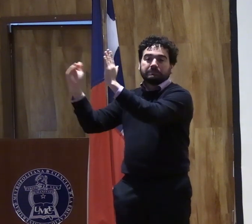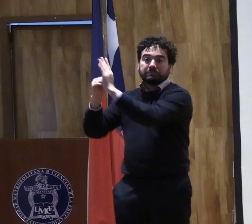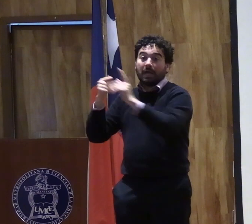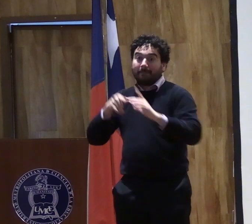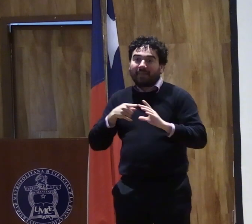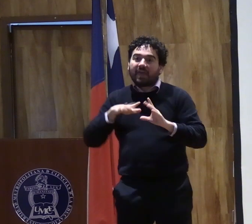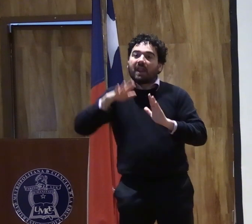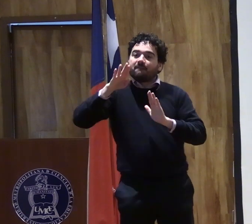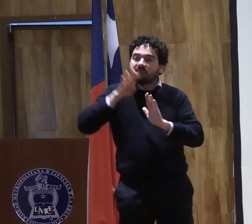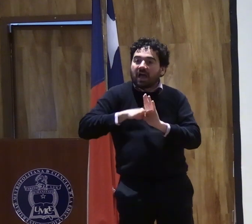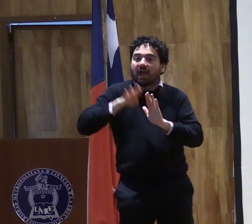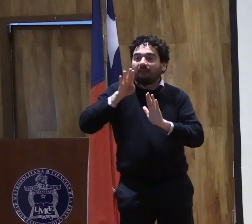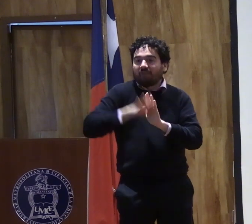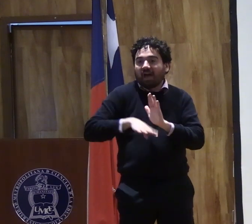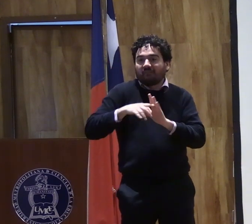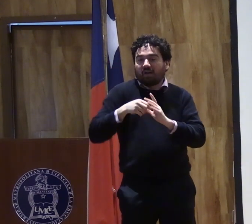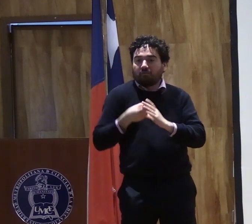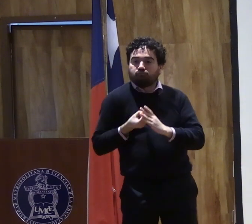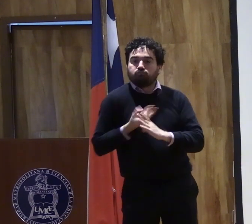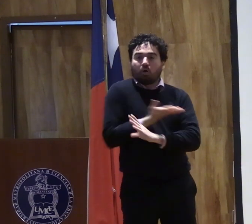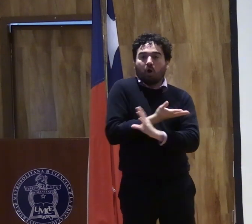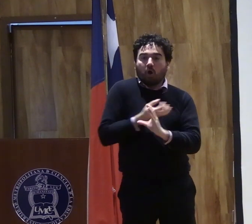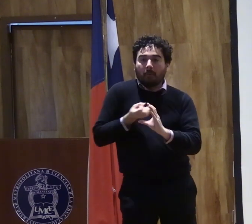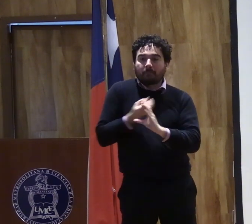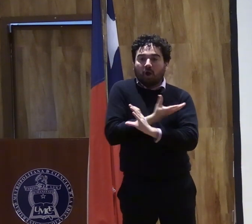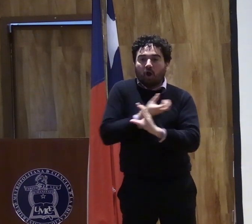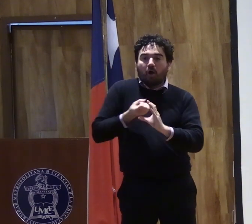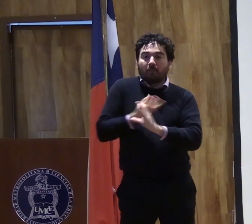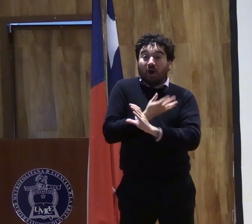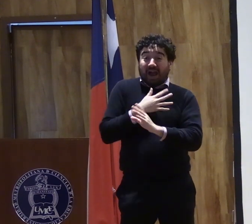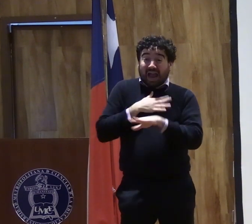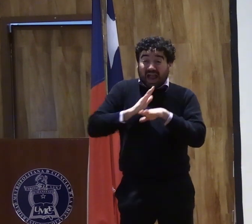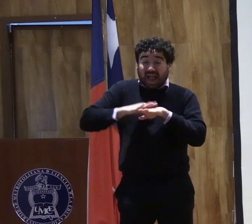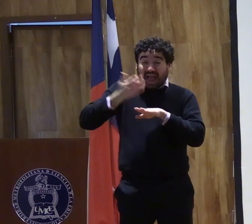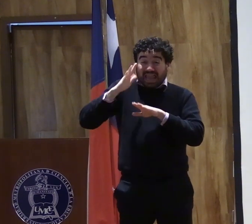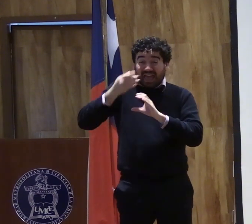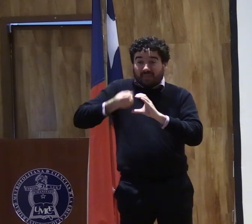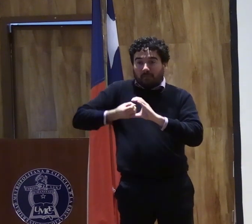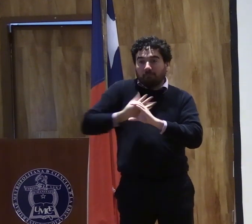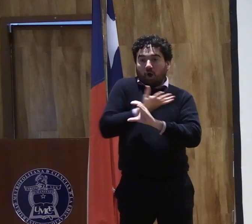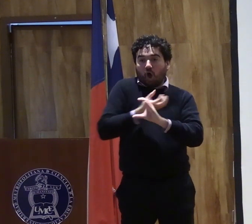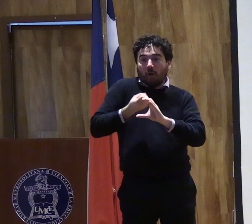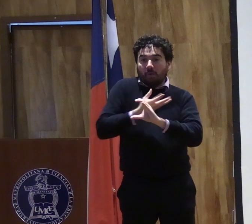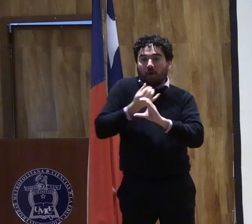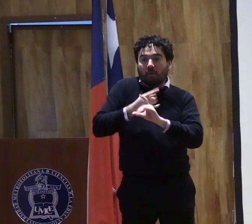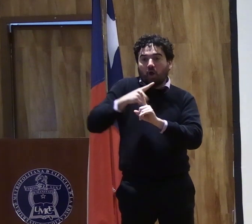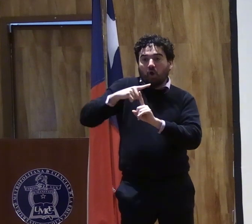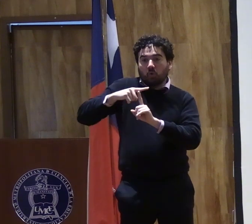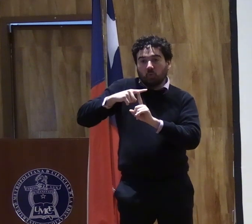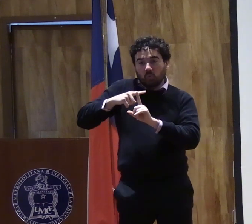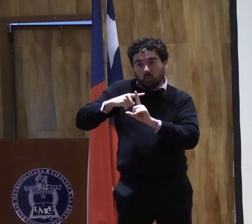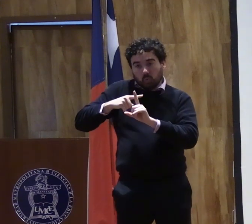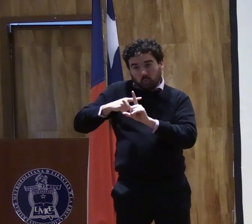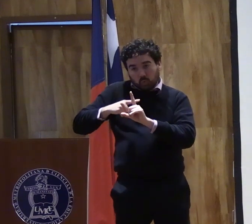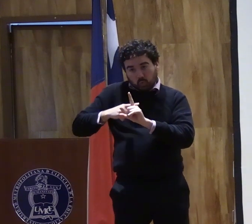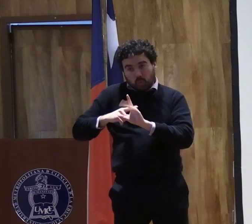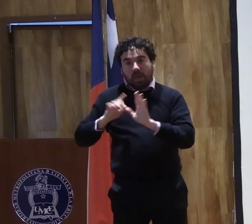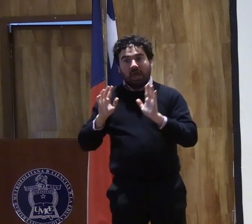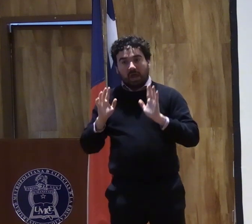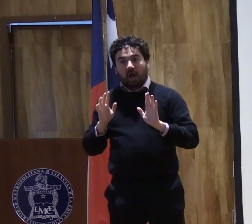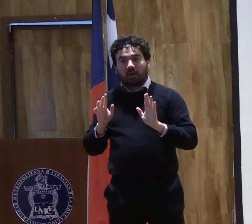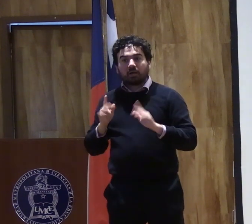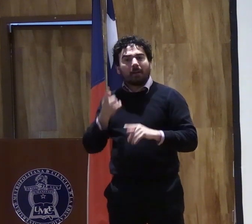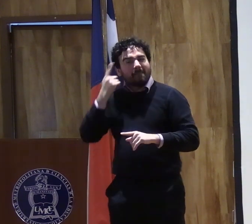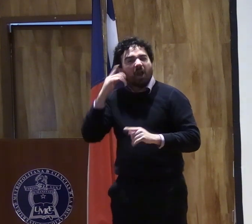temperatura. Pero hay una cuestión muy complicada. Además, aquí siempre nos están hablando de la niña y